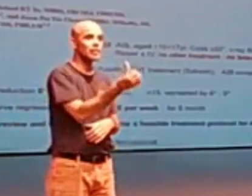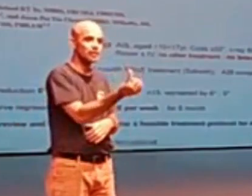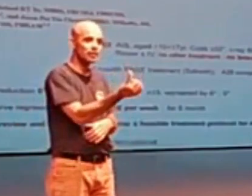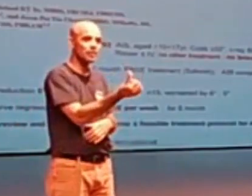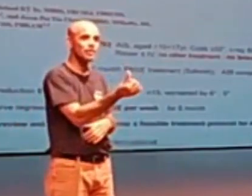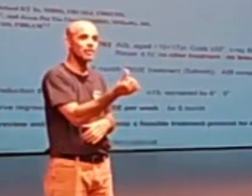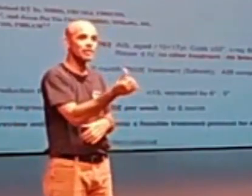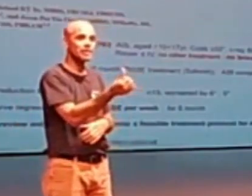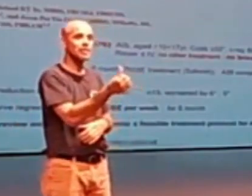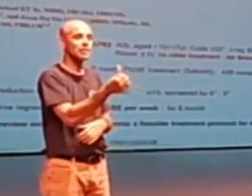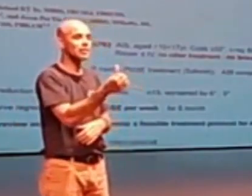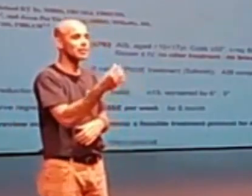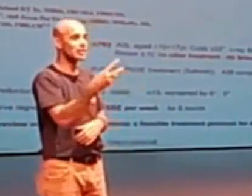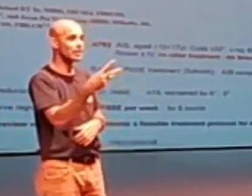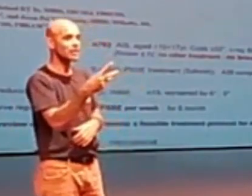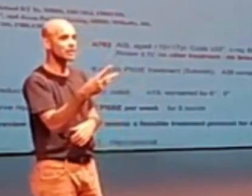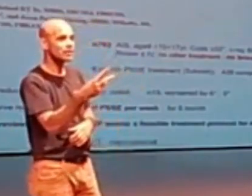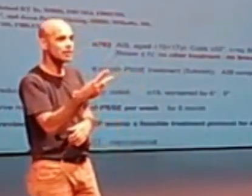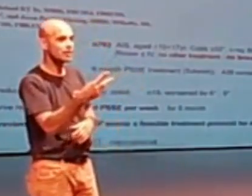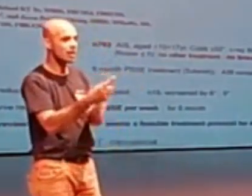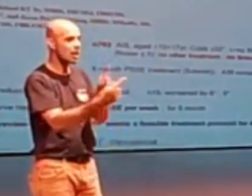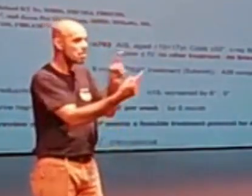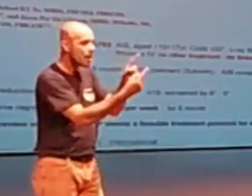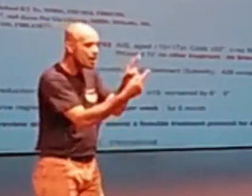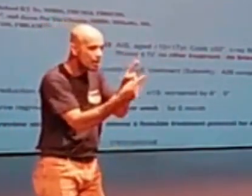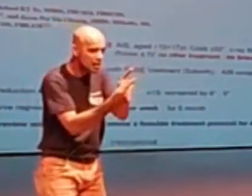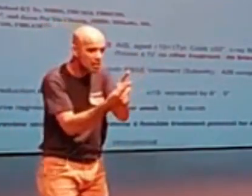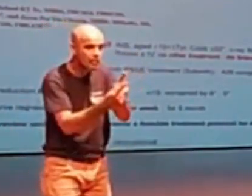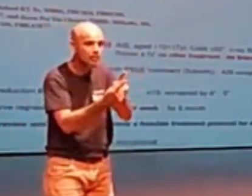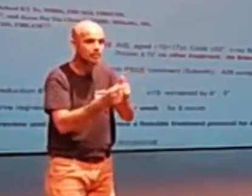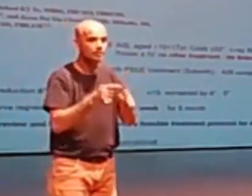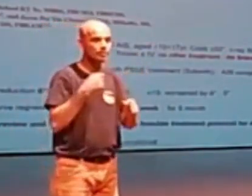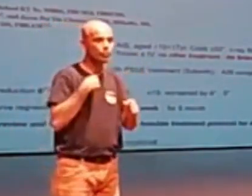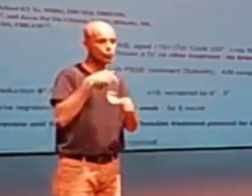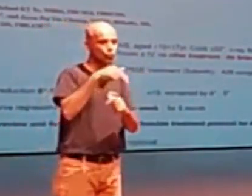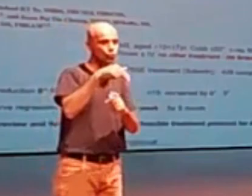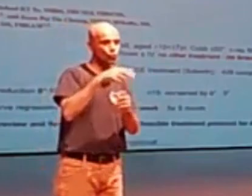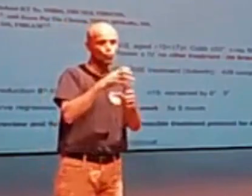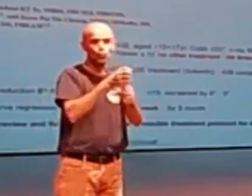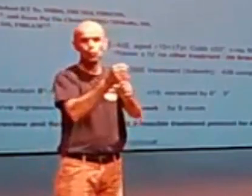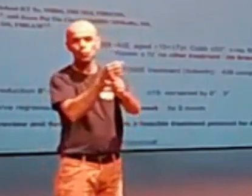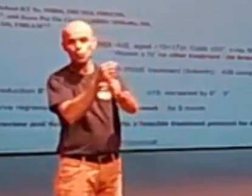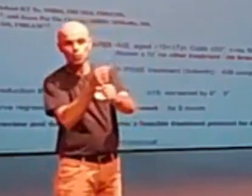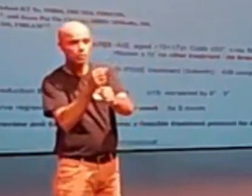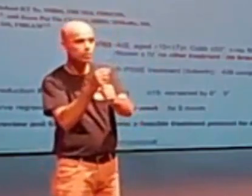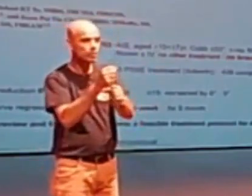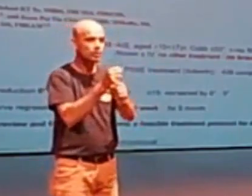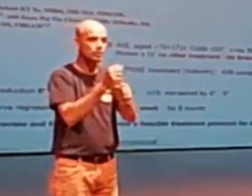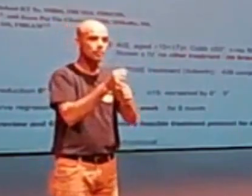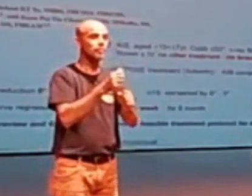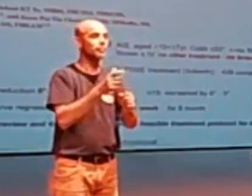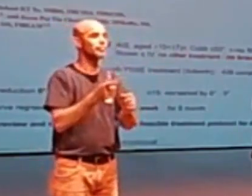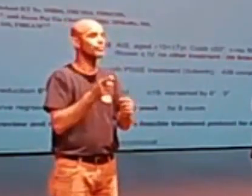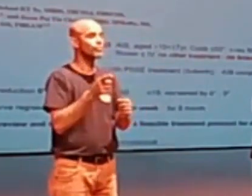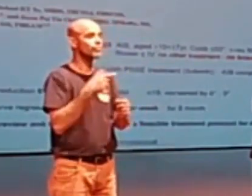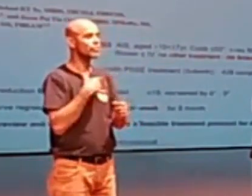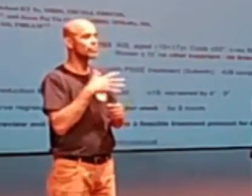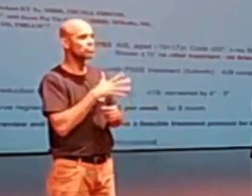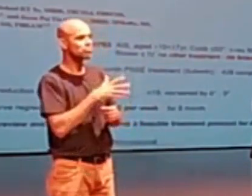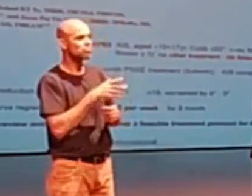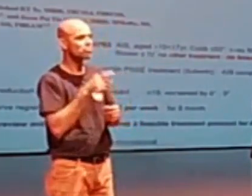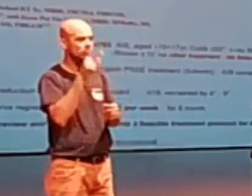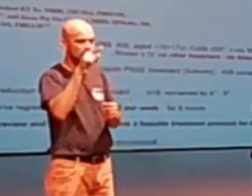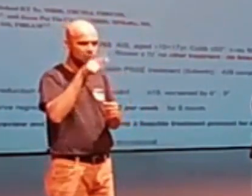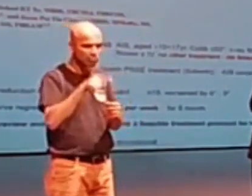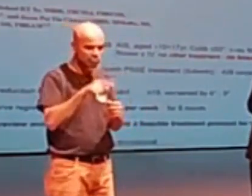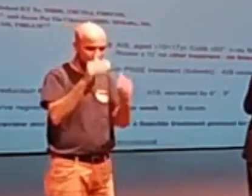763 pacientes que foram acompanhados, e nesse N, um bom número que a gente viu aqui, deixa eu ver, está aqui